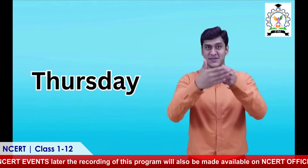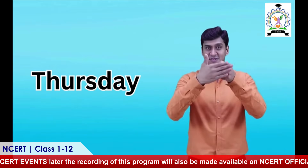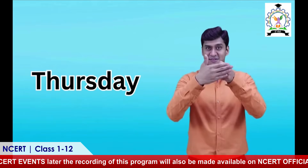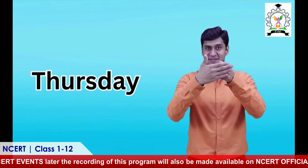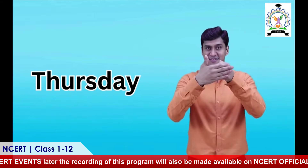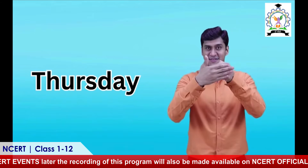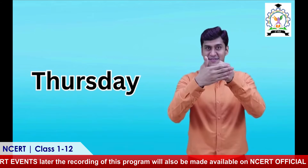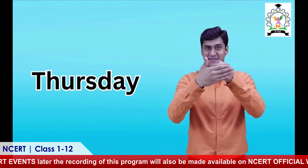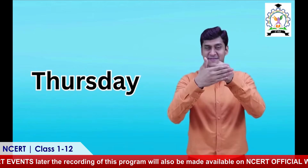गुरुवार,